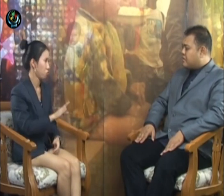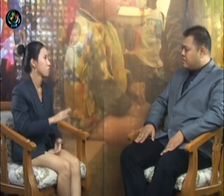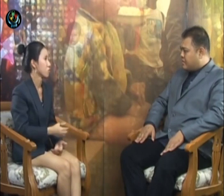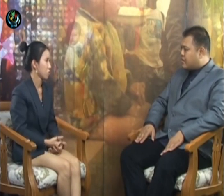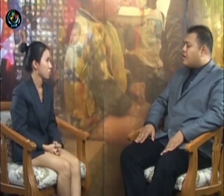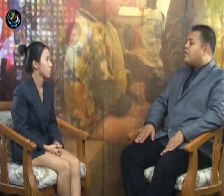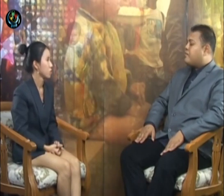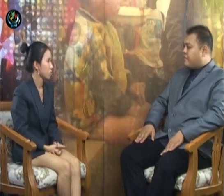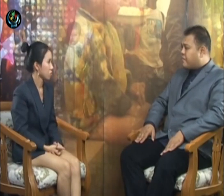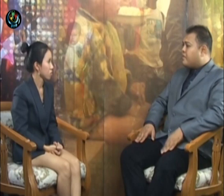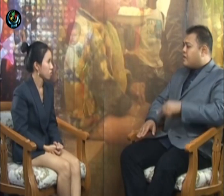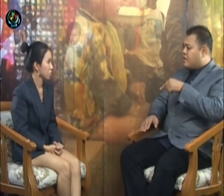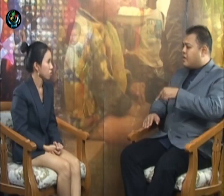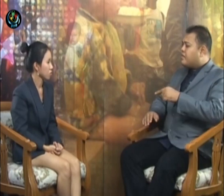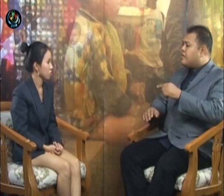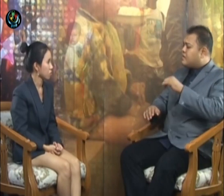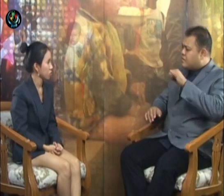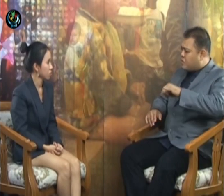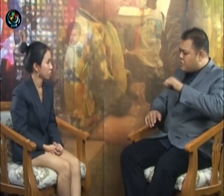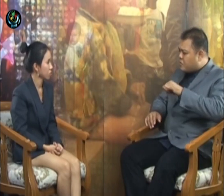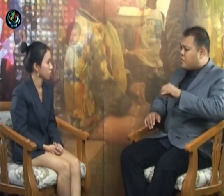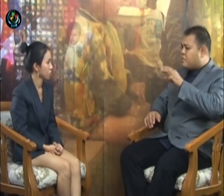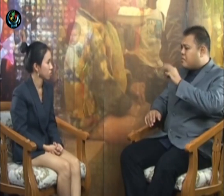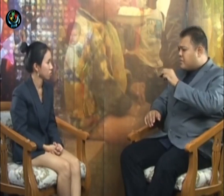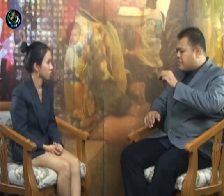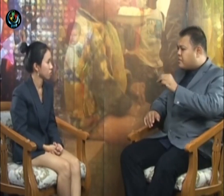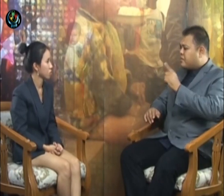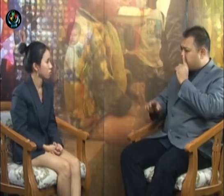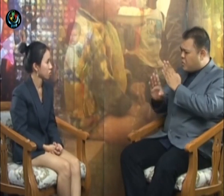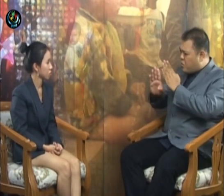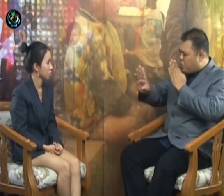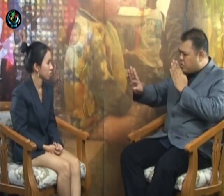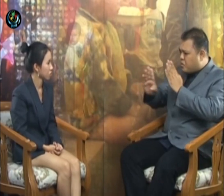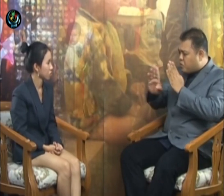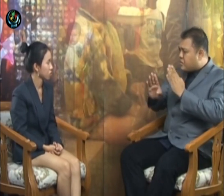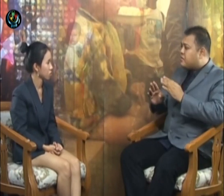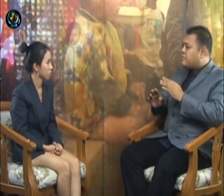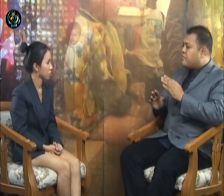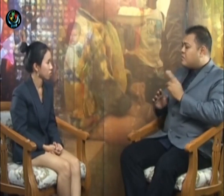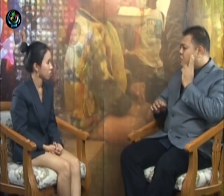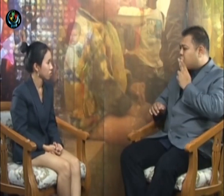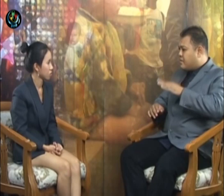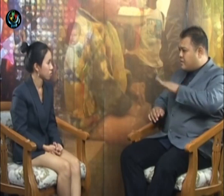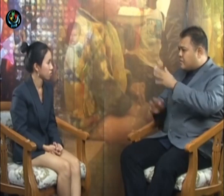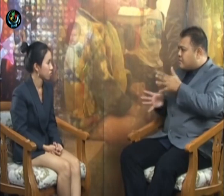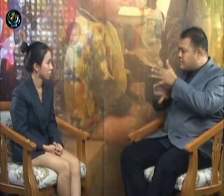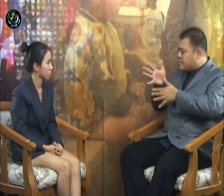်ဝေးလံတဲ့ဒေသတွေမှာနားမကြားသူတွေအတွက်လက်ဟန်ဘာသာစကားတူတာမတူတာရှိလားဥ